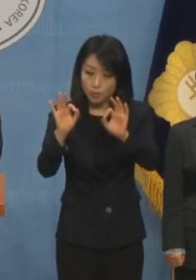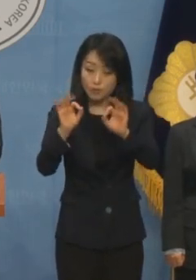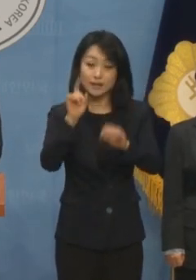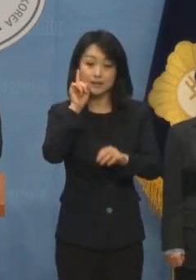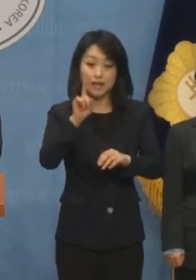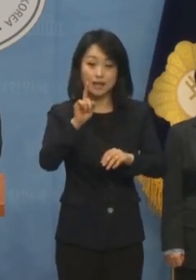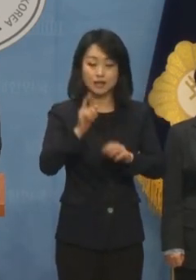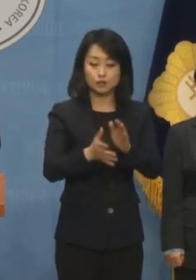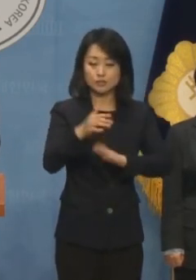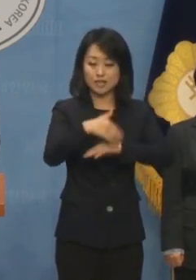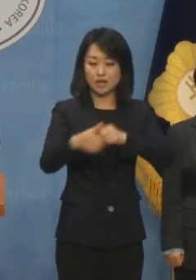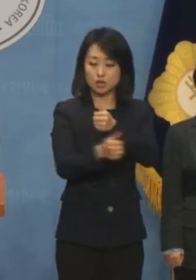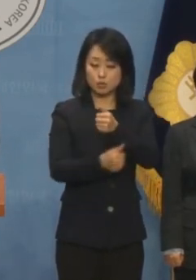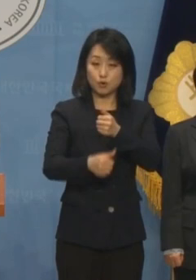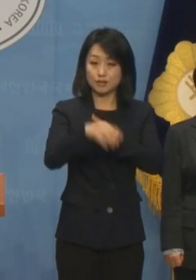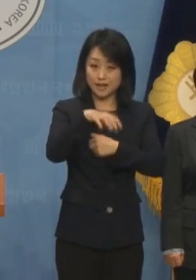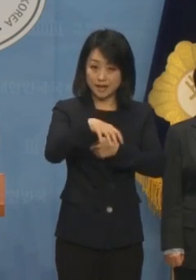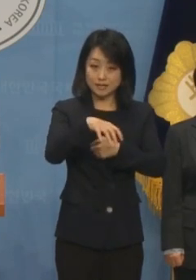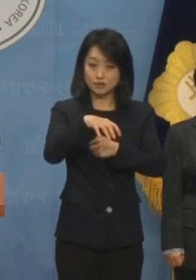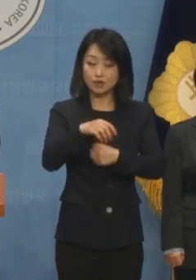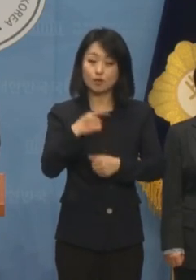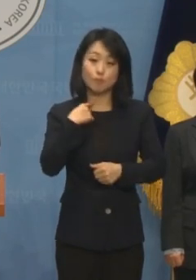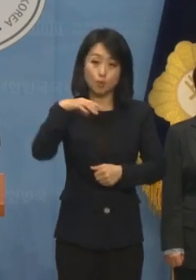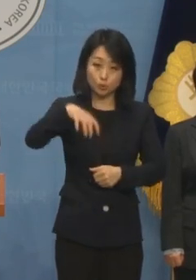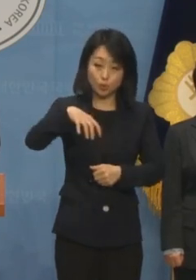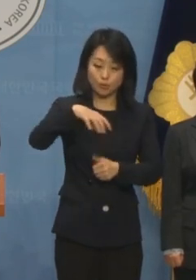도시계획위원회에서 열리는 토지거래 허가구역에